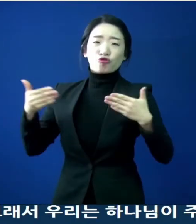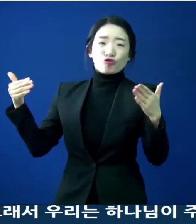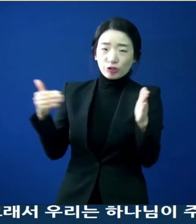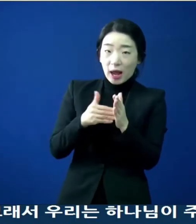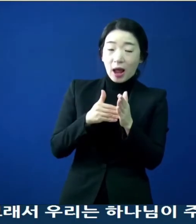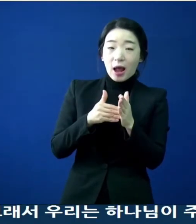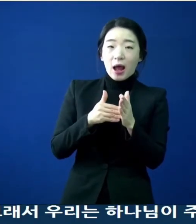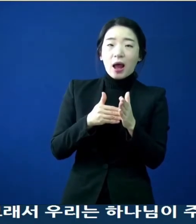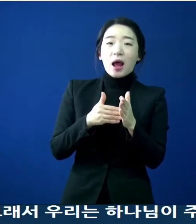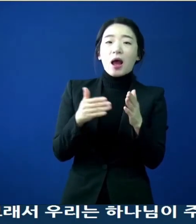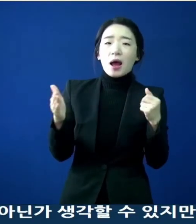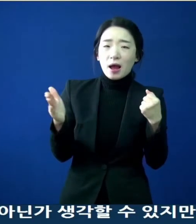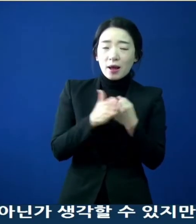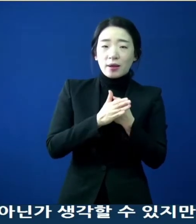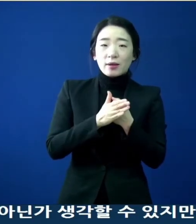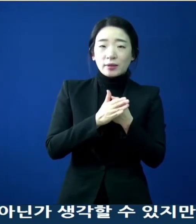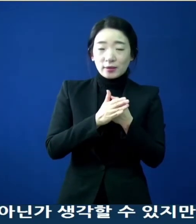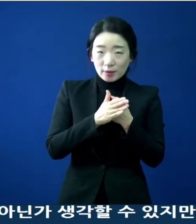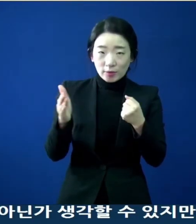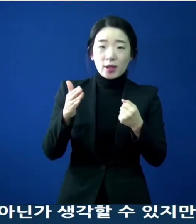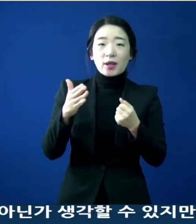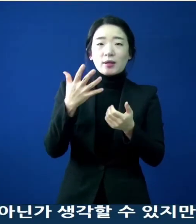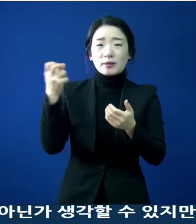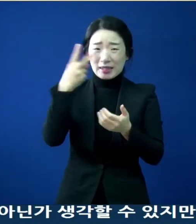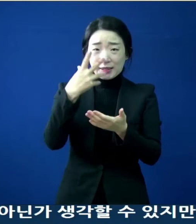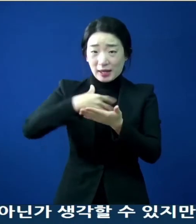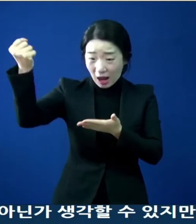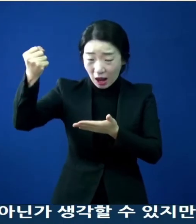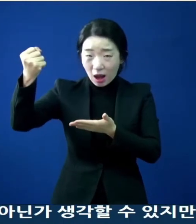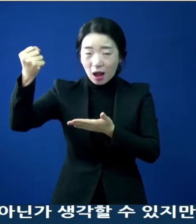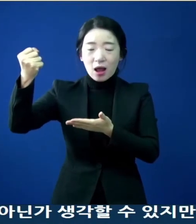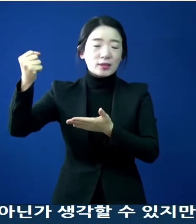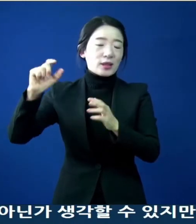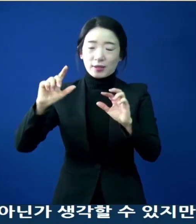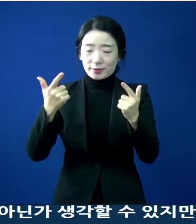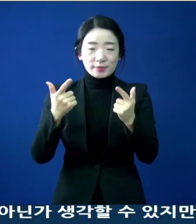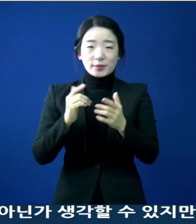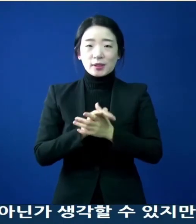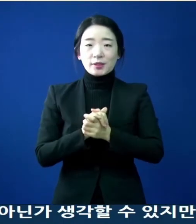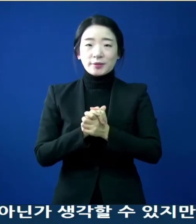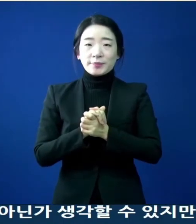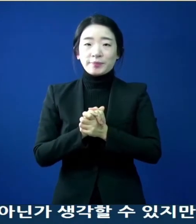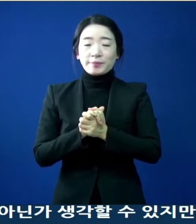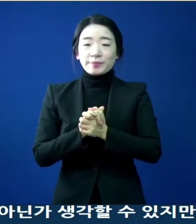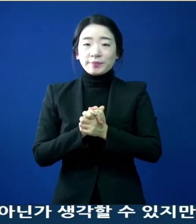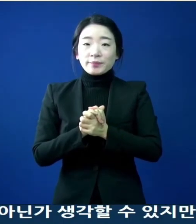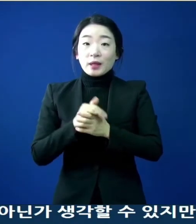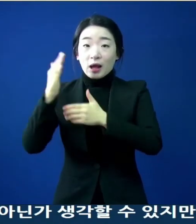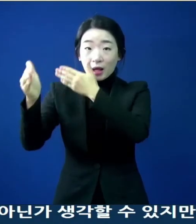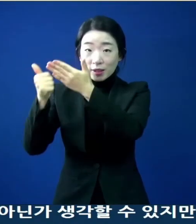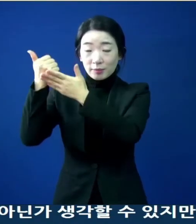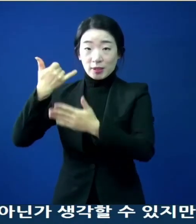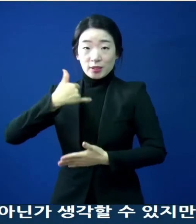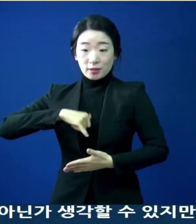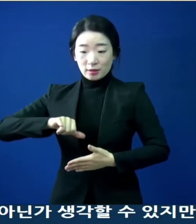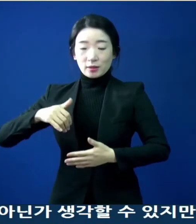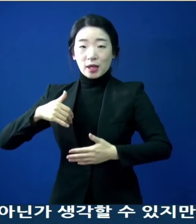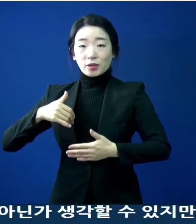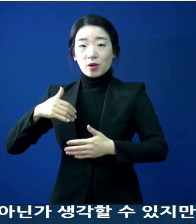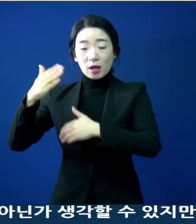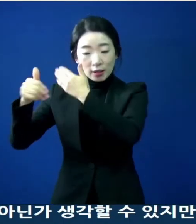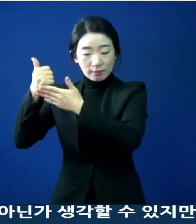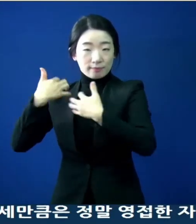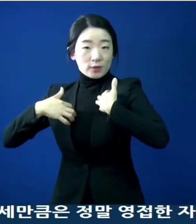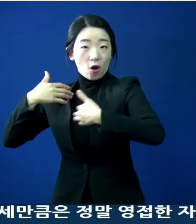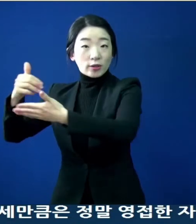되무르지 않는 권세인 줄로 믿으시기 바랍니다. 그렇기 때문에 우리가 정말 하나님을 영접했는지 확인하는